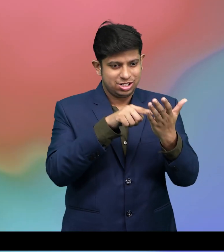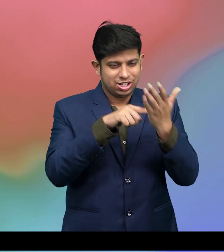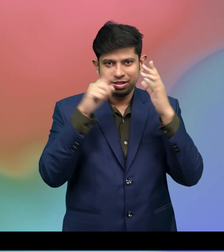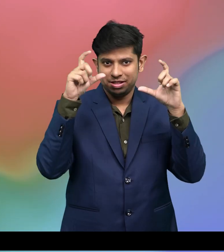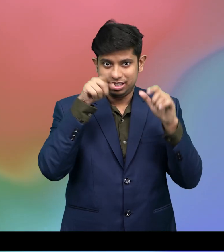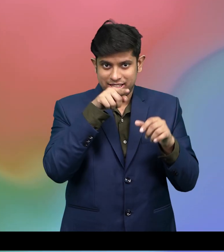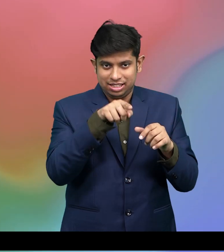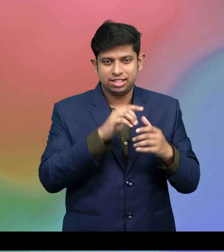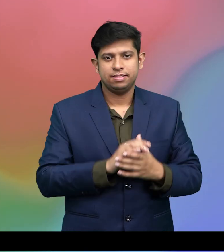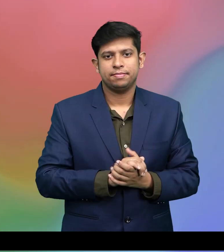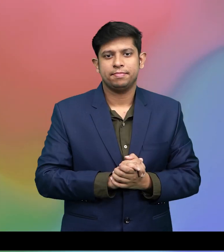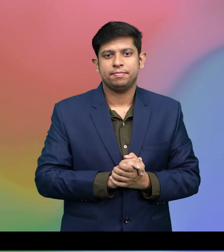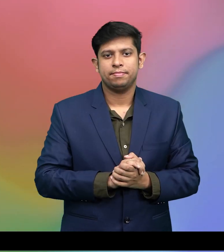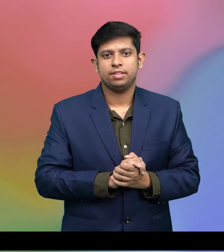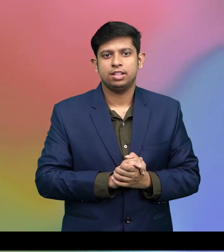प्रतिमा Properties of the image.